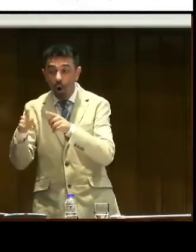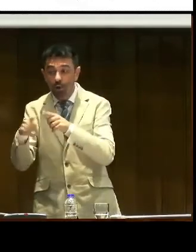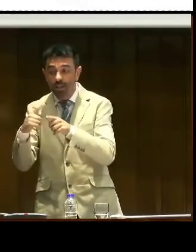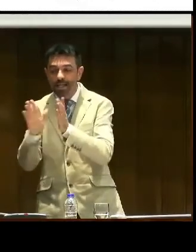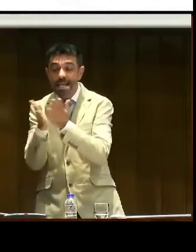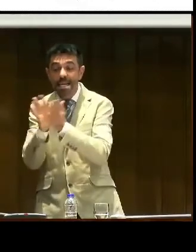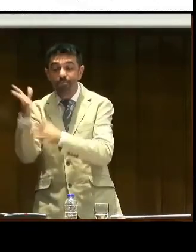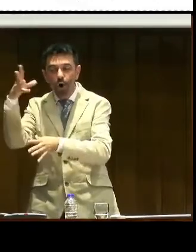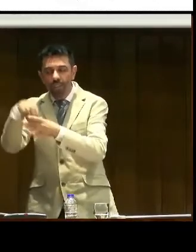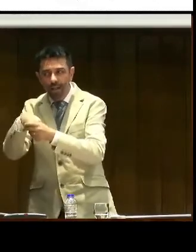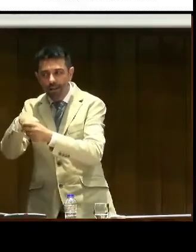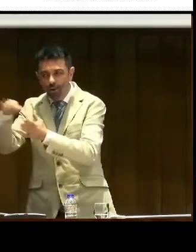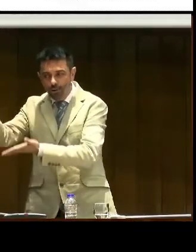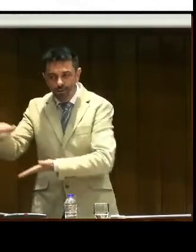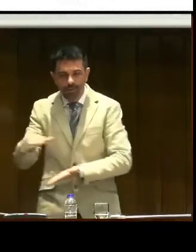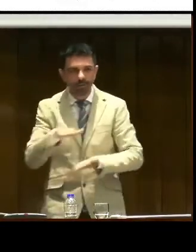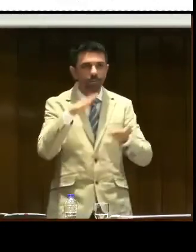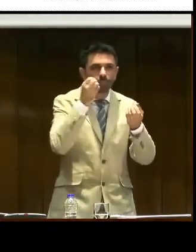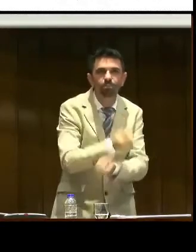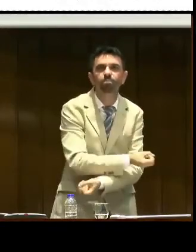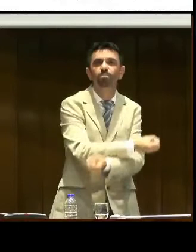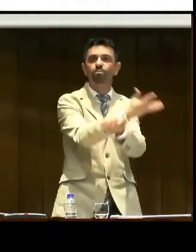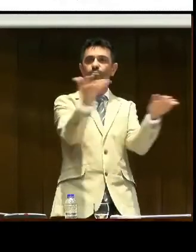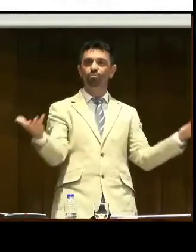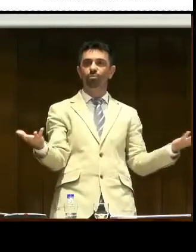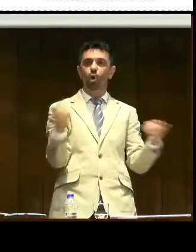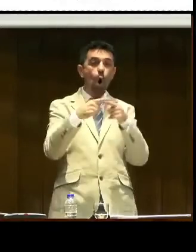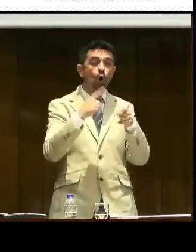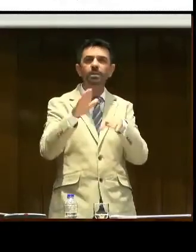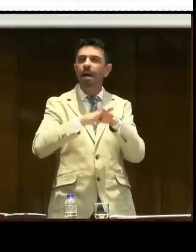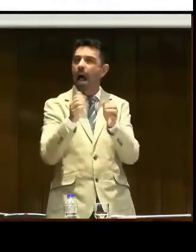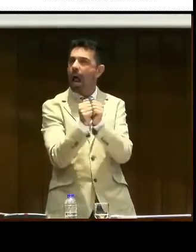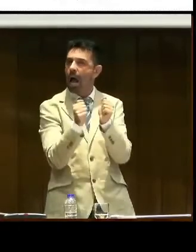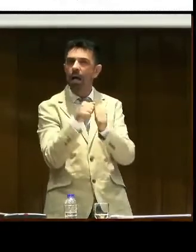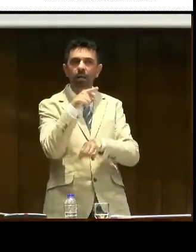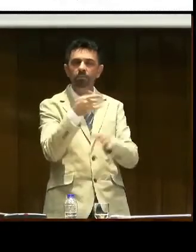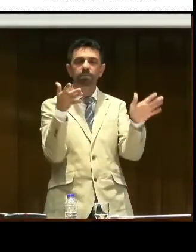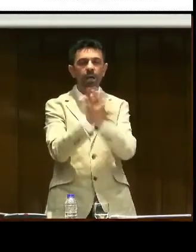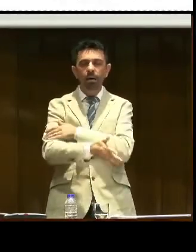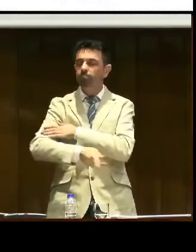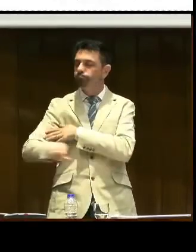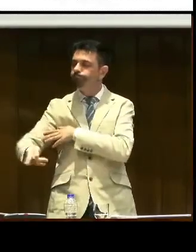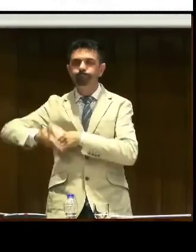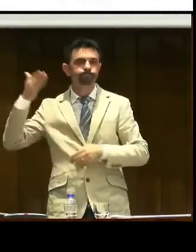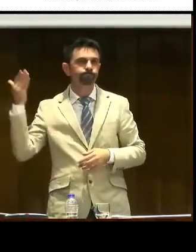libro y que para Ángel constituía la verdadera aportación